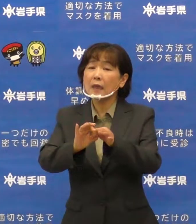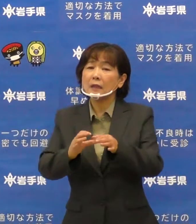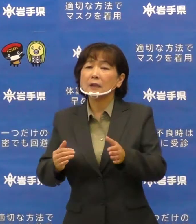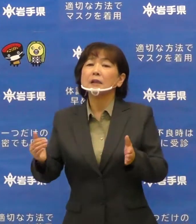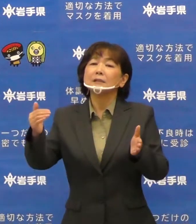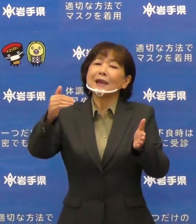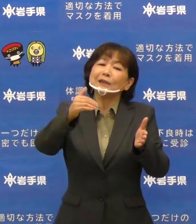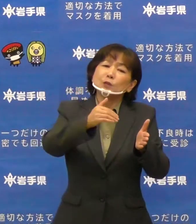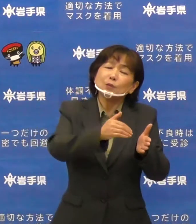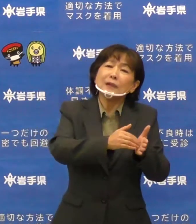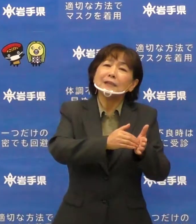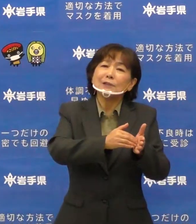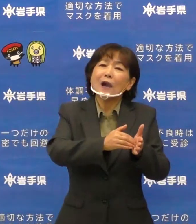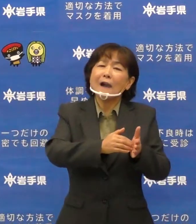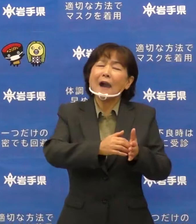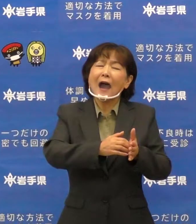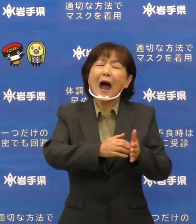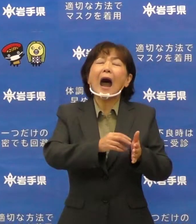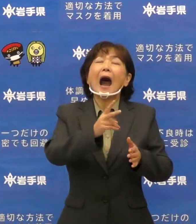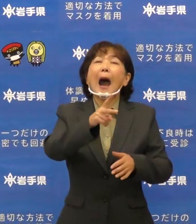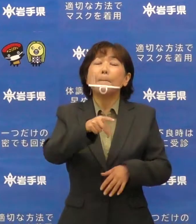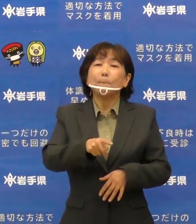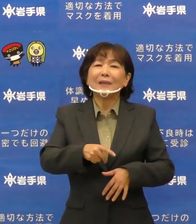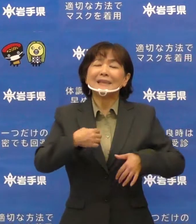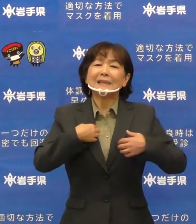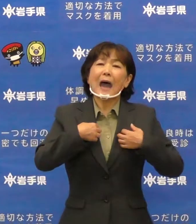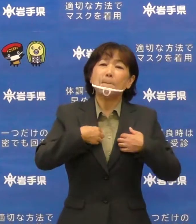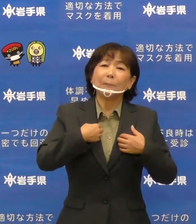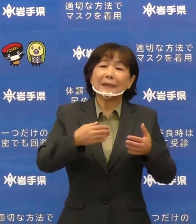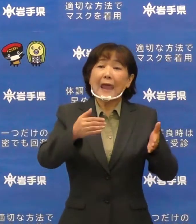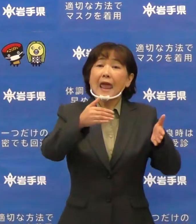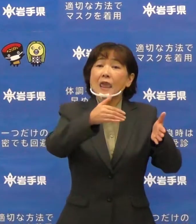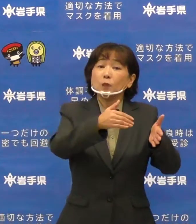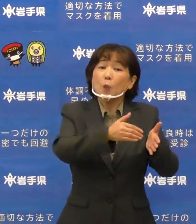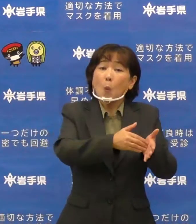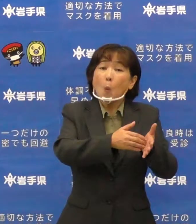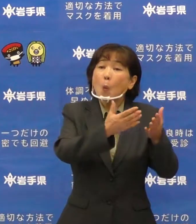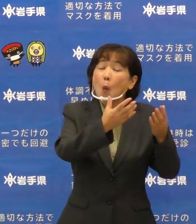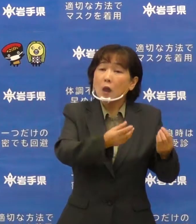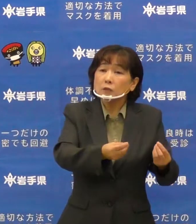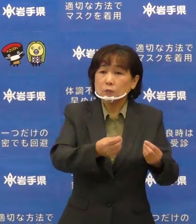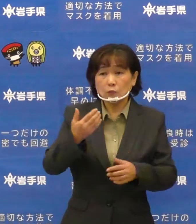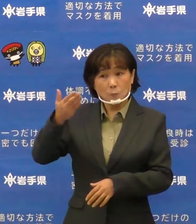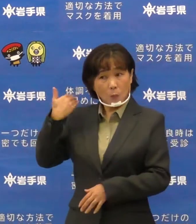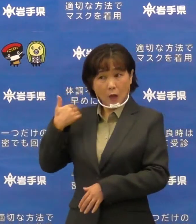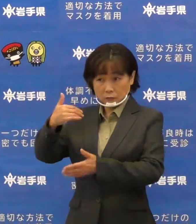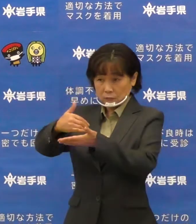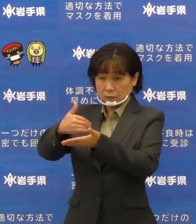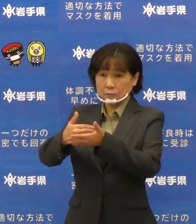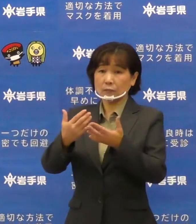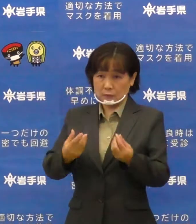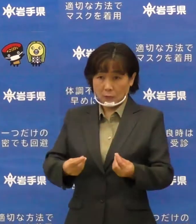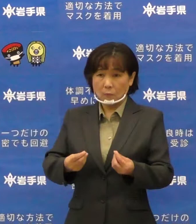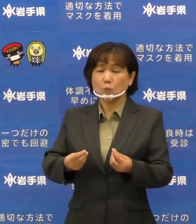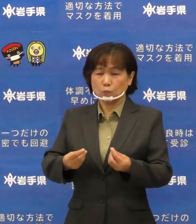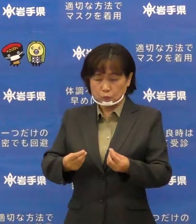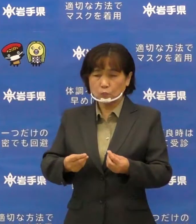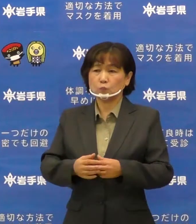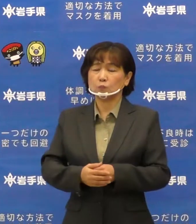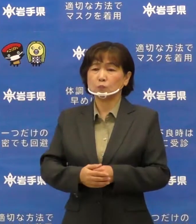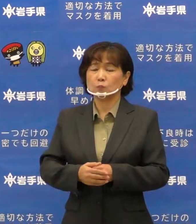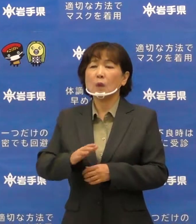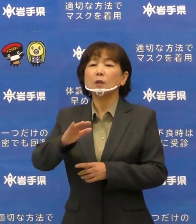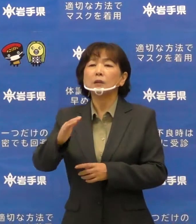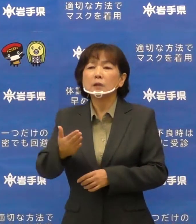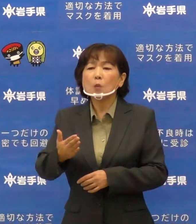とおっしゃってたと思うんですけれども、その先ほど知事が言った通り、その品氏が、党の